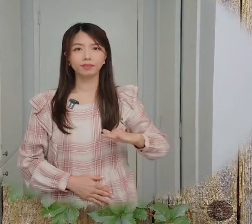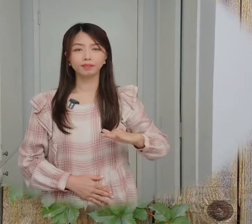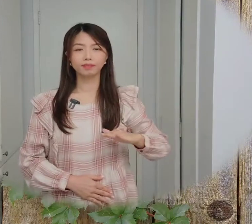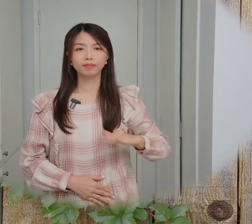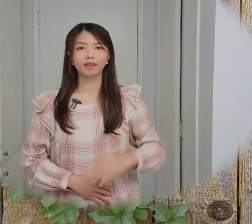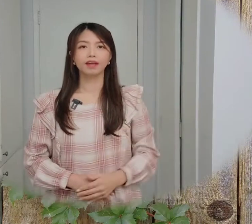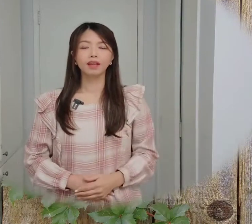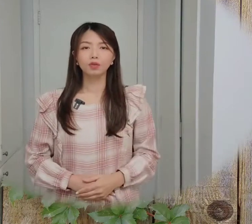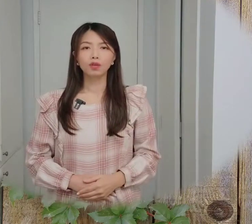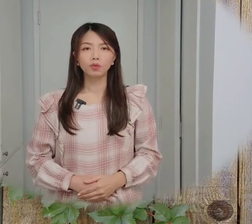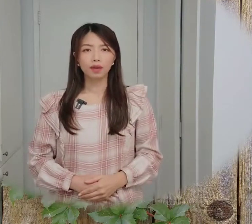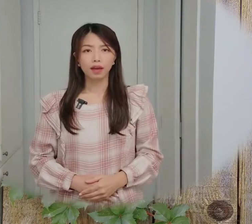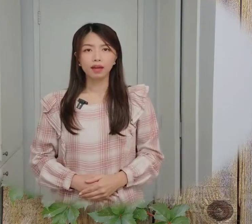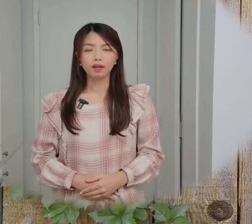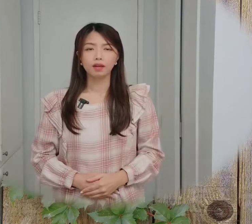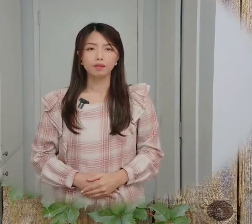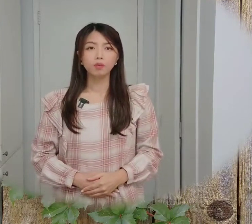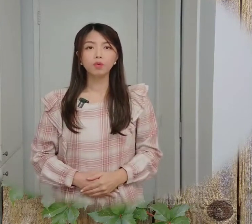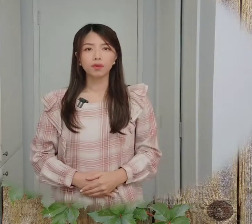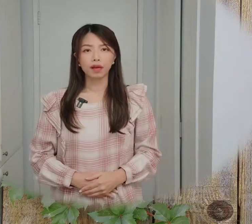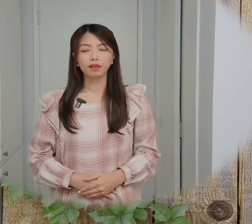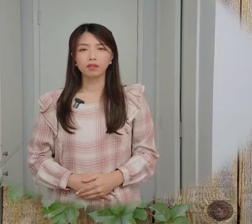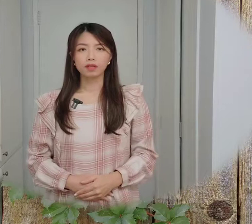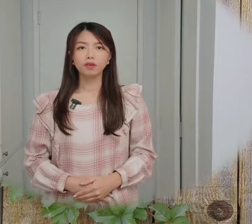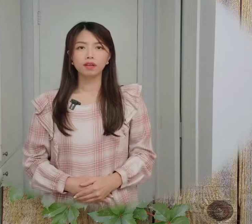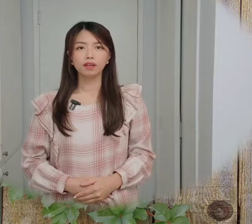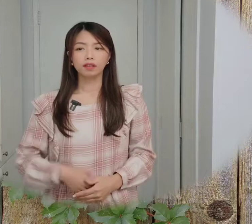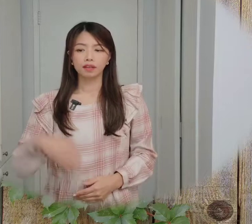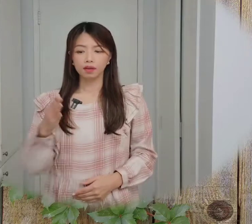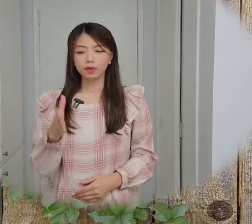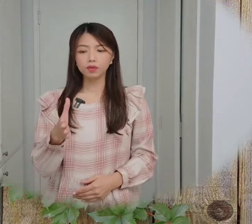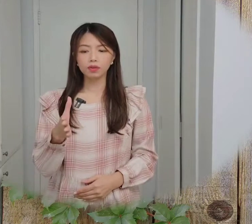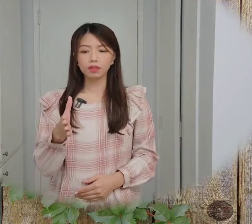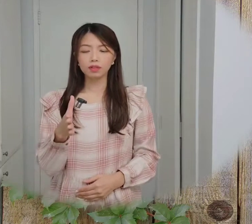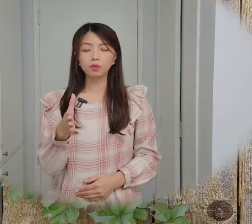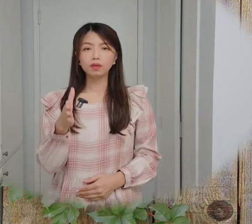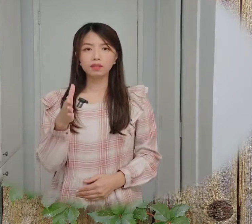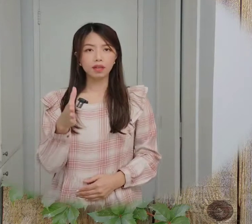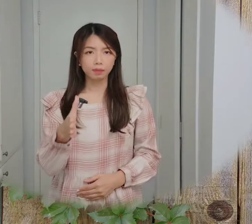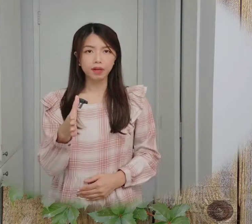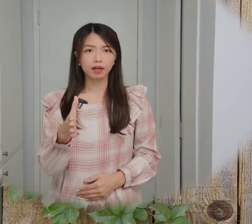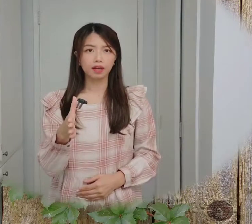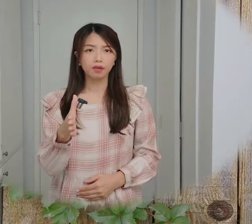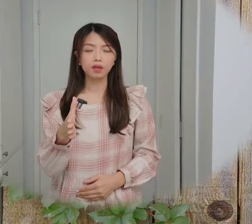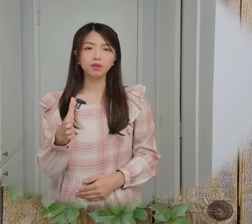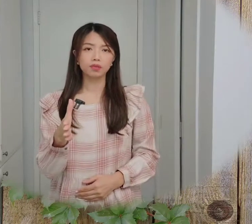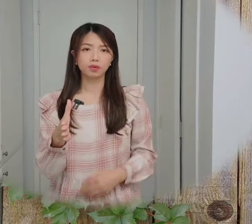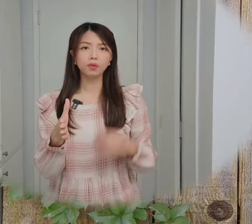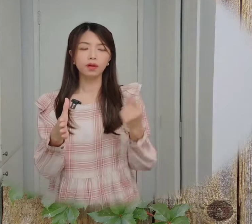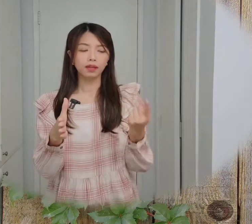괜찮아요. 우리 위해, 뭐뭐 위해 이런 뜻의 수어는 왼손은 손끝이 앞을 향하게